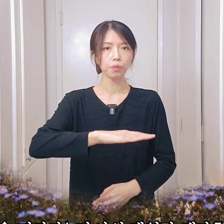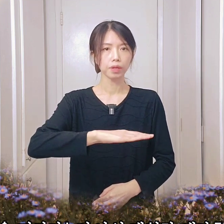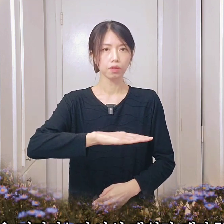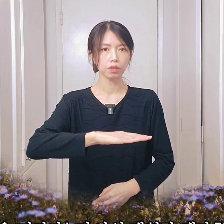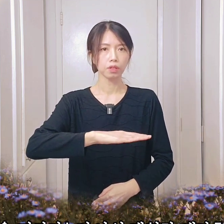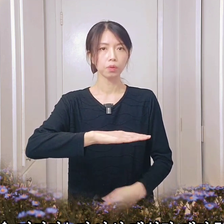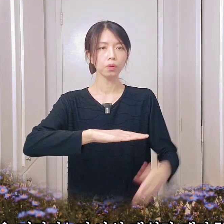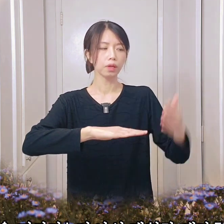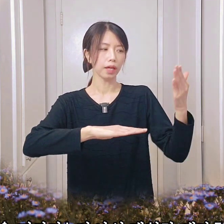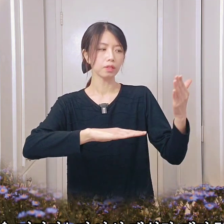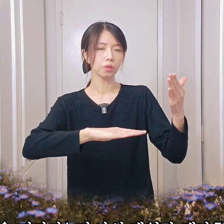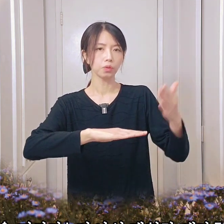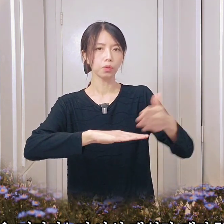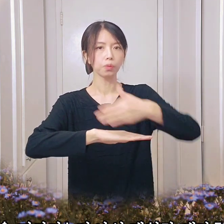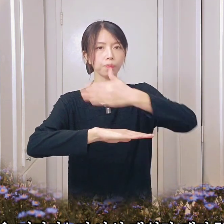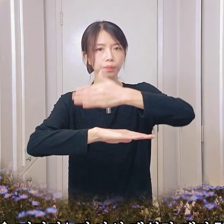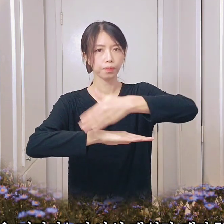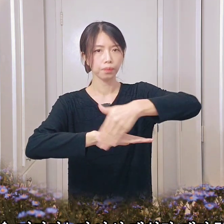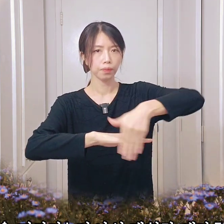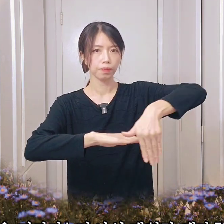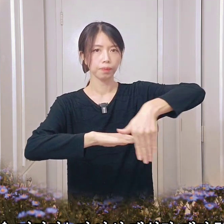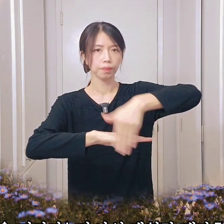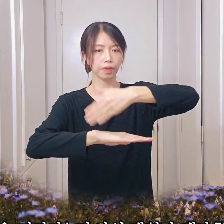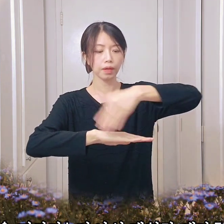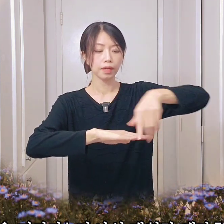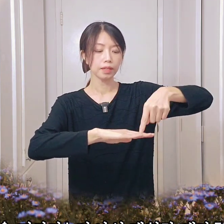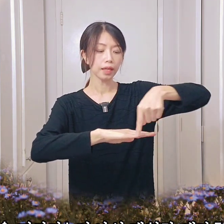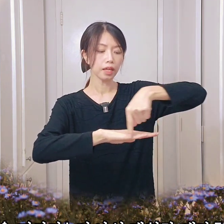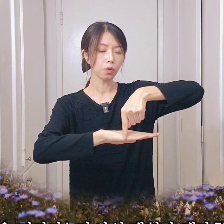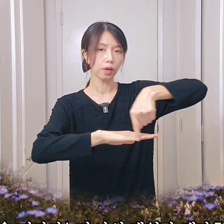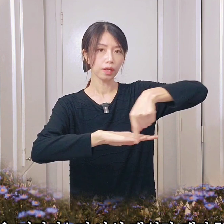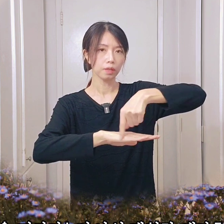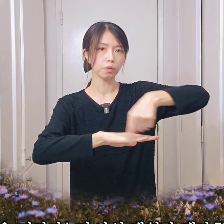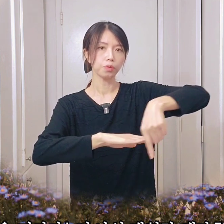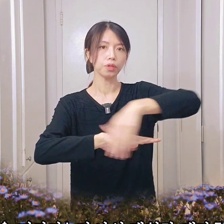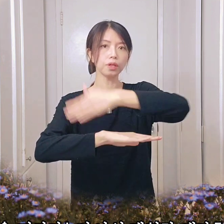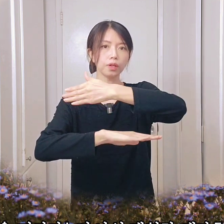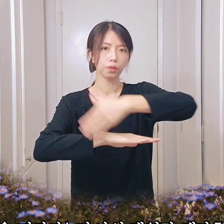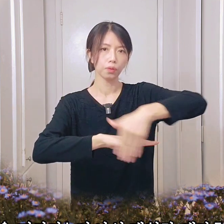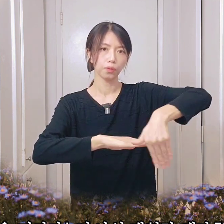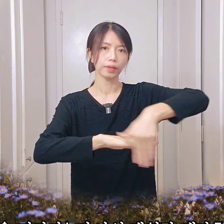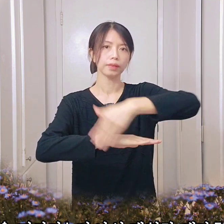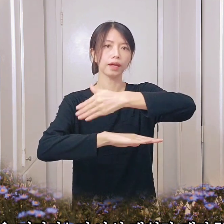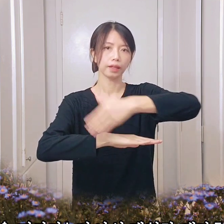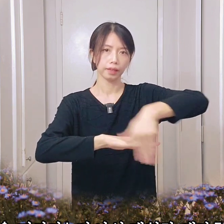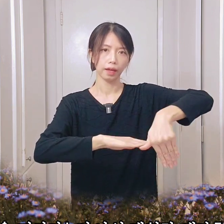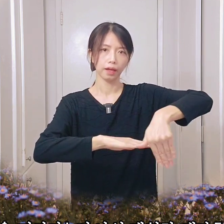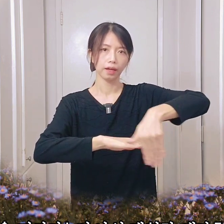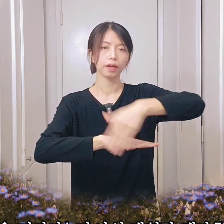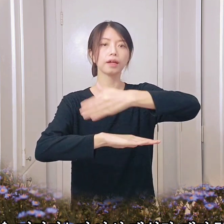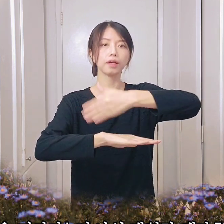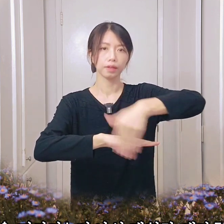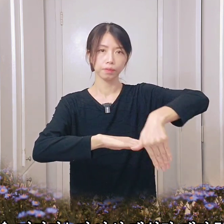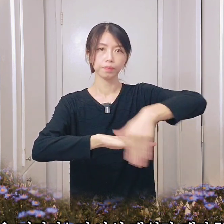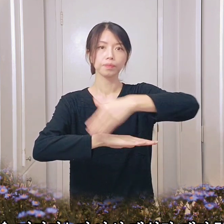손등이 위로 보이게 해주시고 다른 손으로 이 새끼손가락 있는 부분을 왔다 갔다.